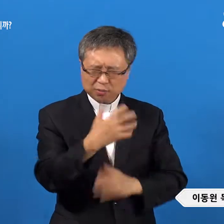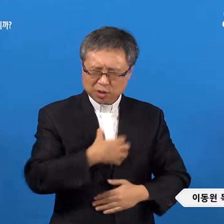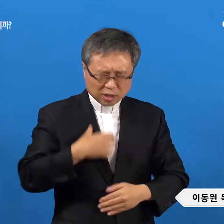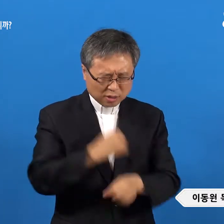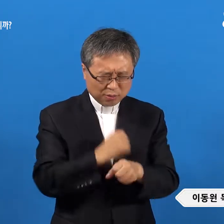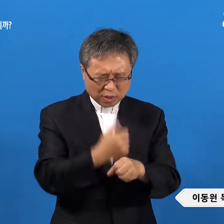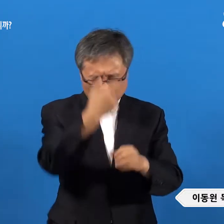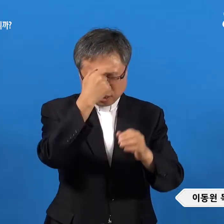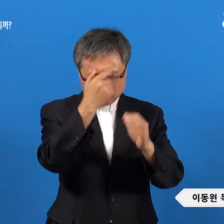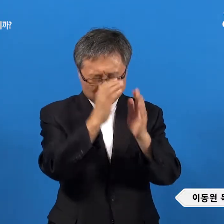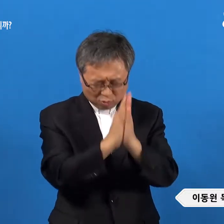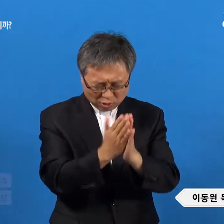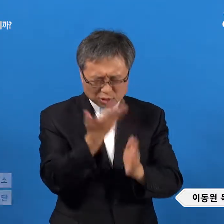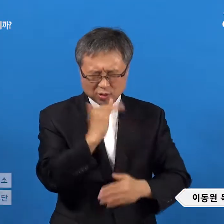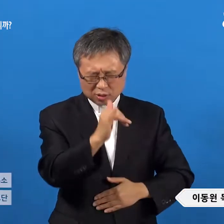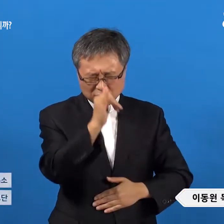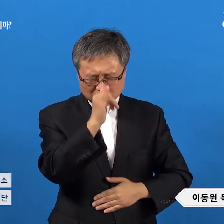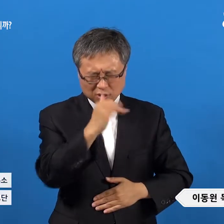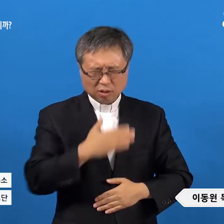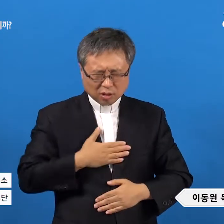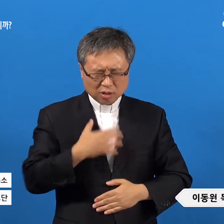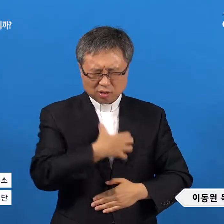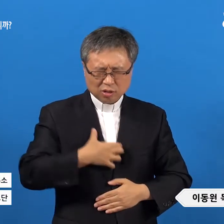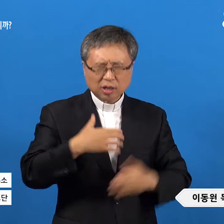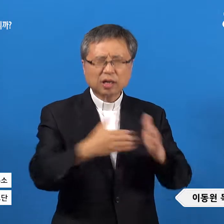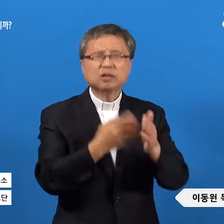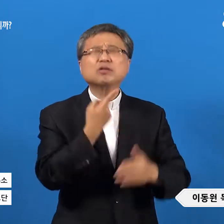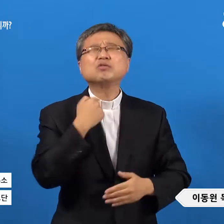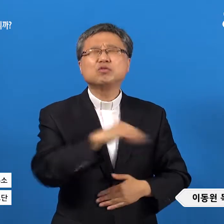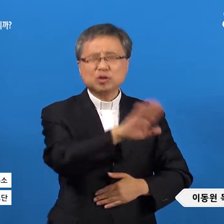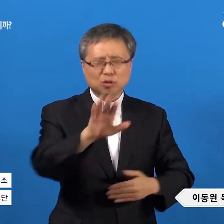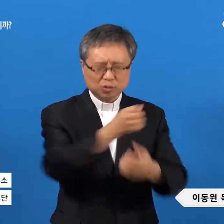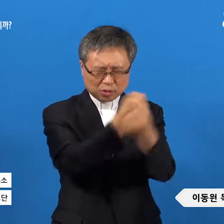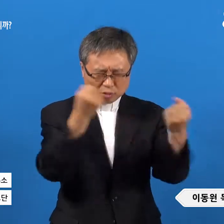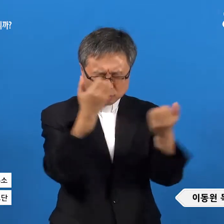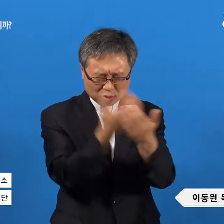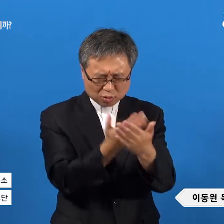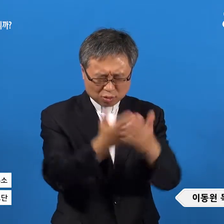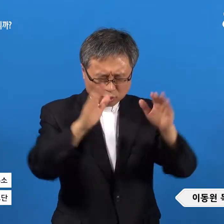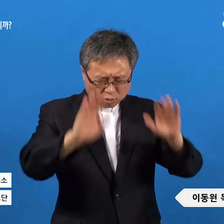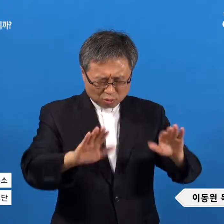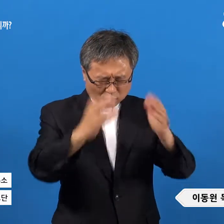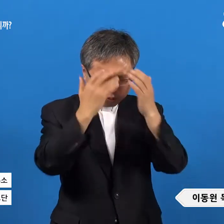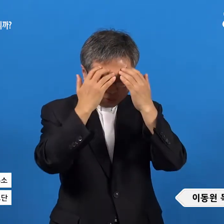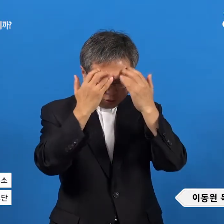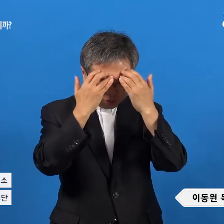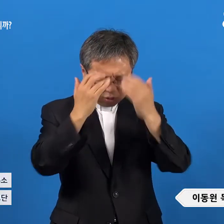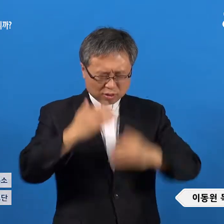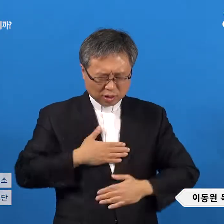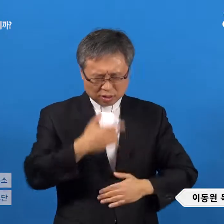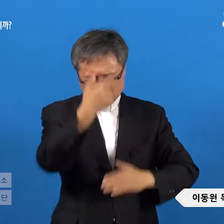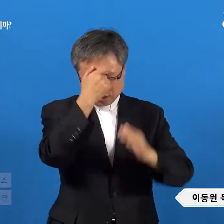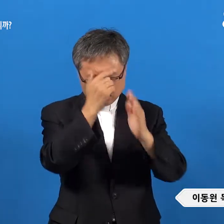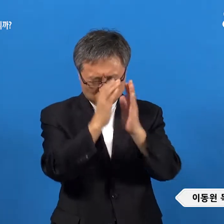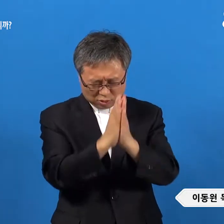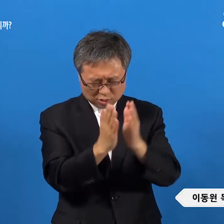있는데 부질없이 걱정했던 우리를 용서해 주시고 오늘의 고난이 나를 기도의 사람으로 세우게